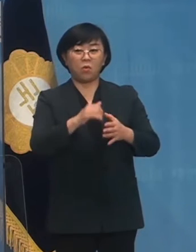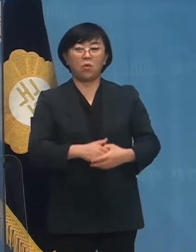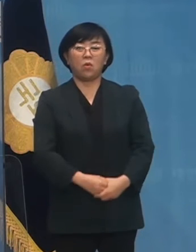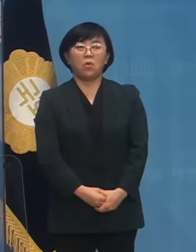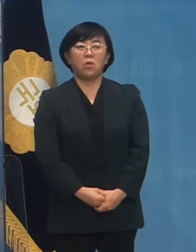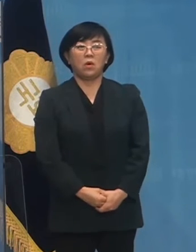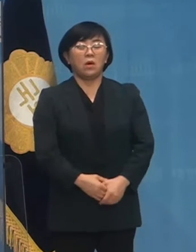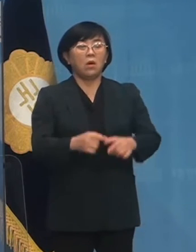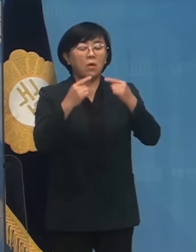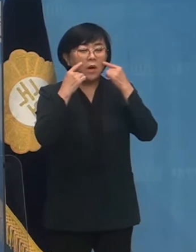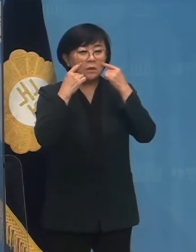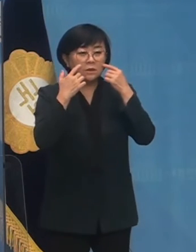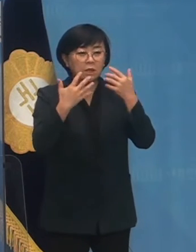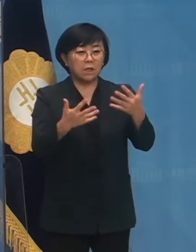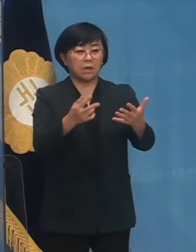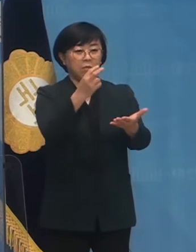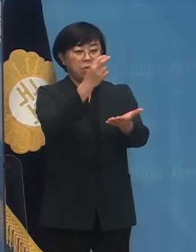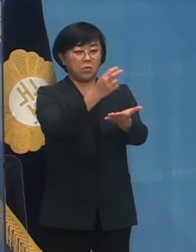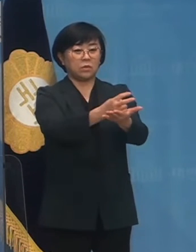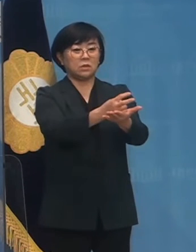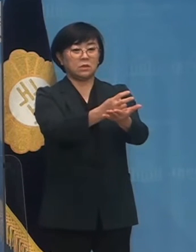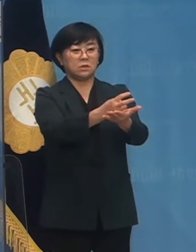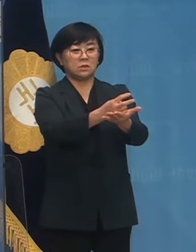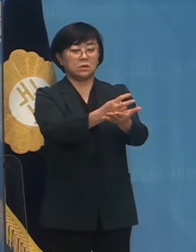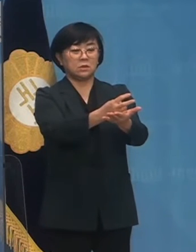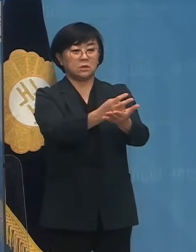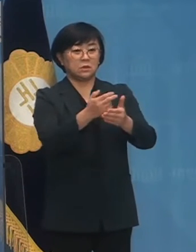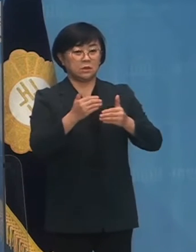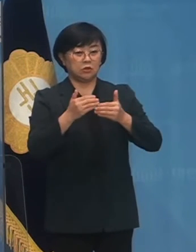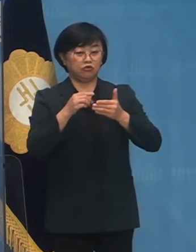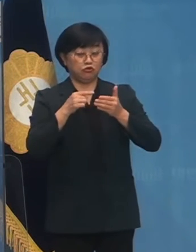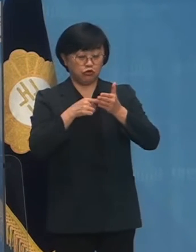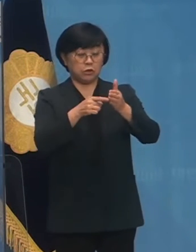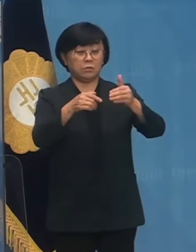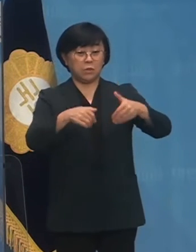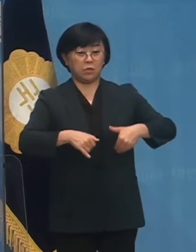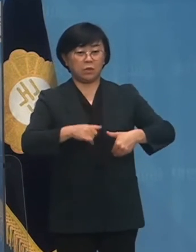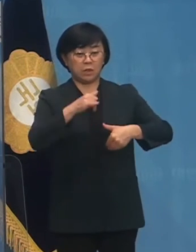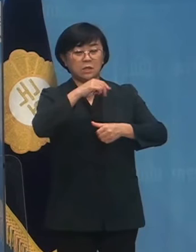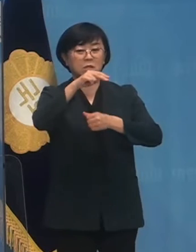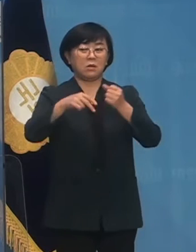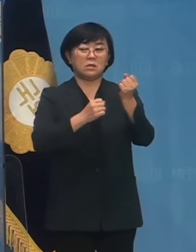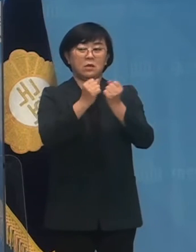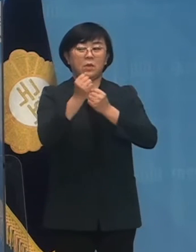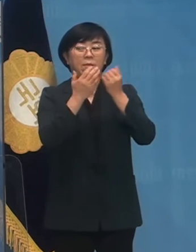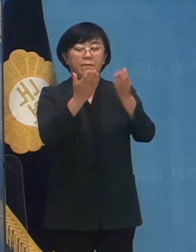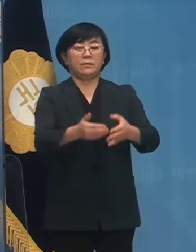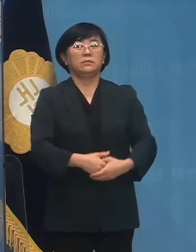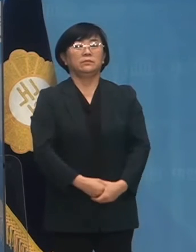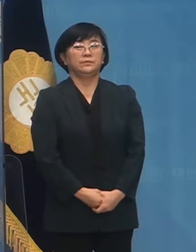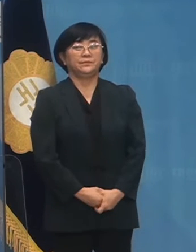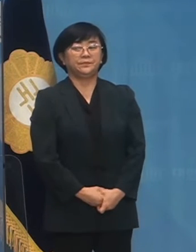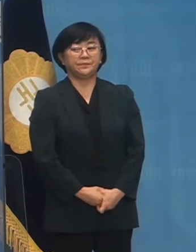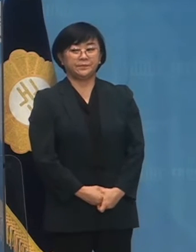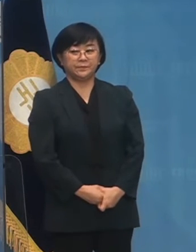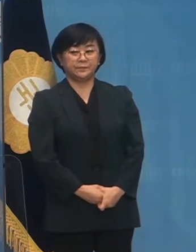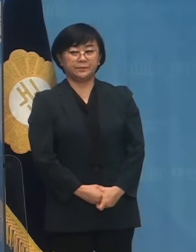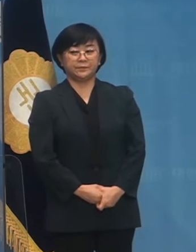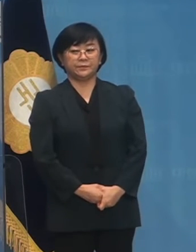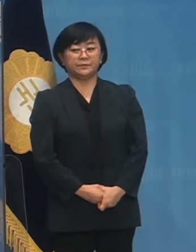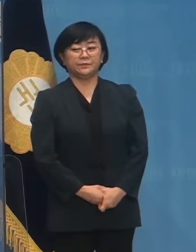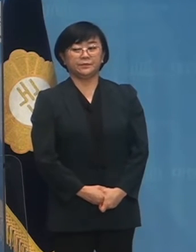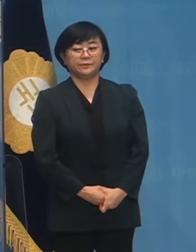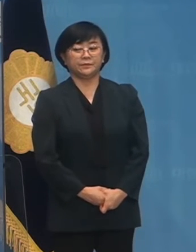제대로 명확하게 법을 진행을 해야 되는 부분에 대해서 오늘 기자회견을 하게 됐습니다.